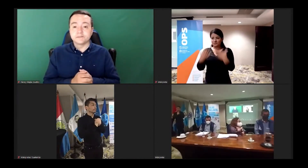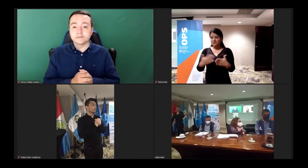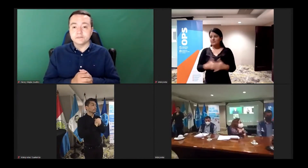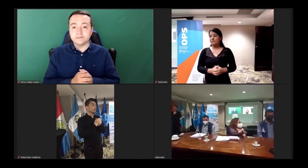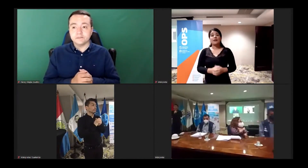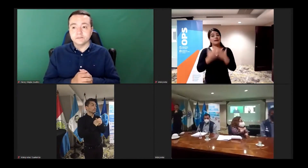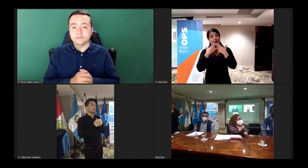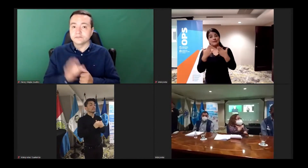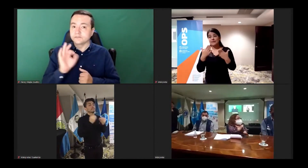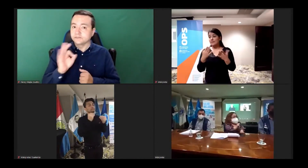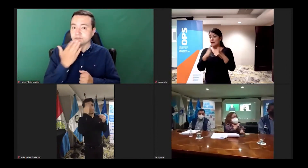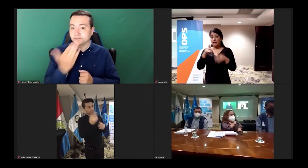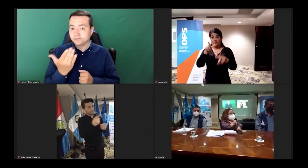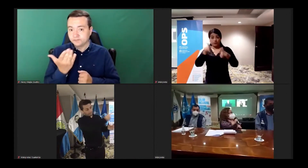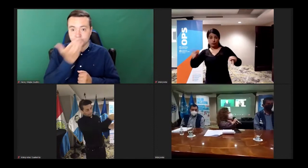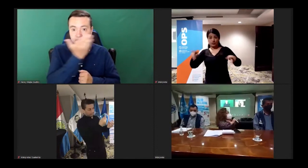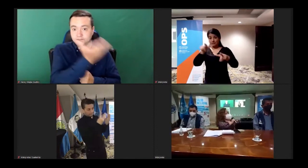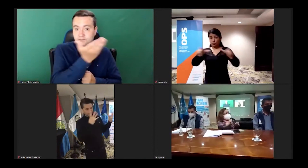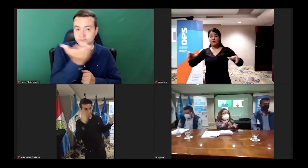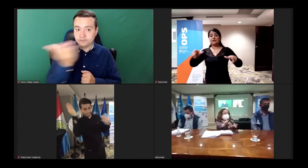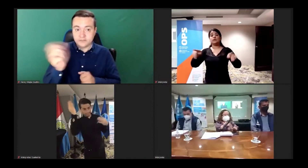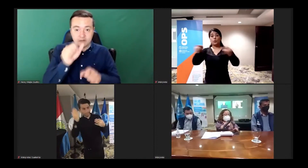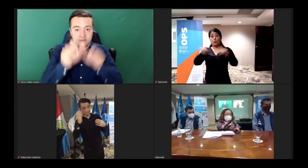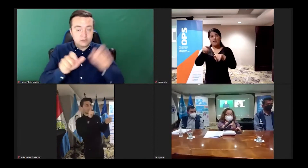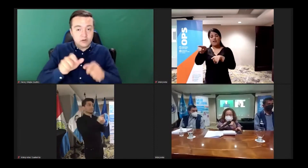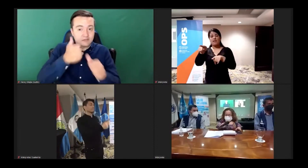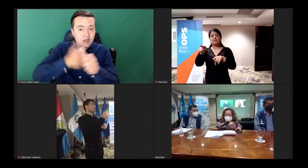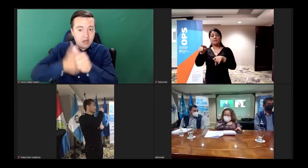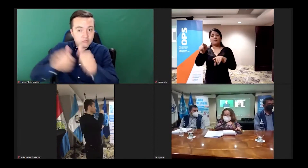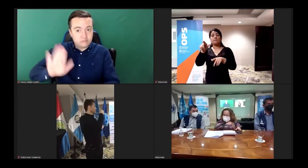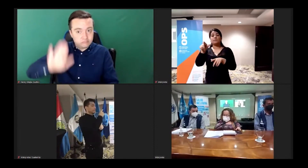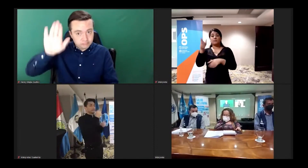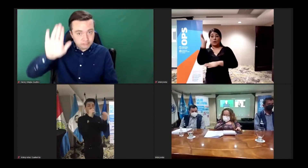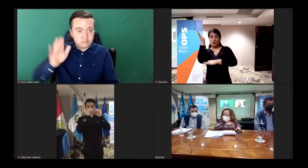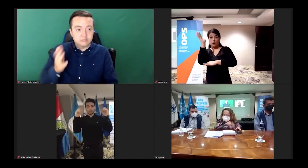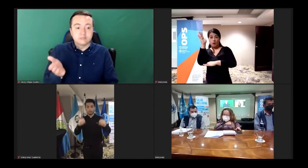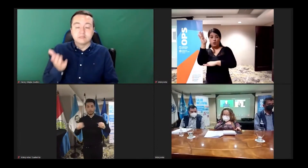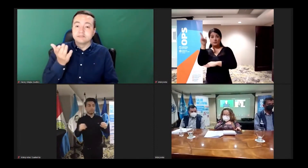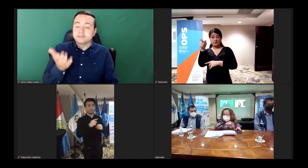Y muchas gracias también a cada uno de los panelistas, así también como a nuestro panelista